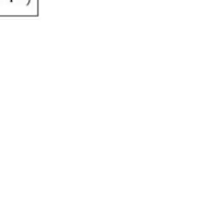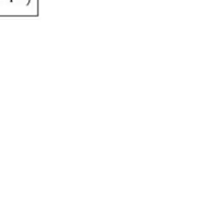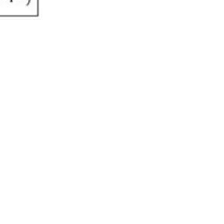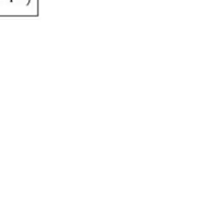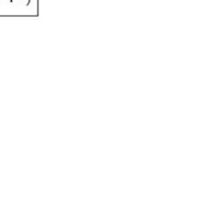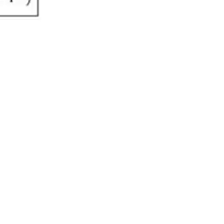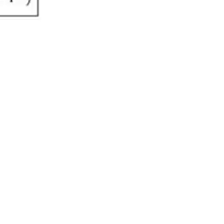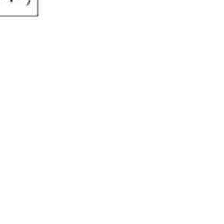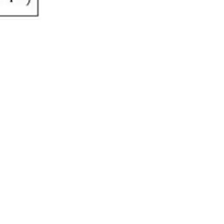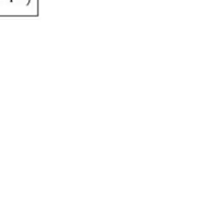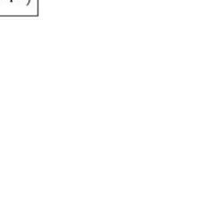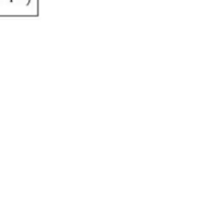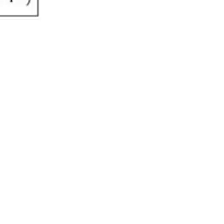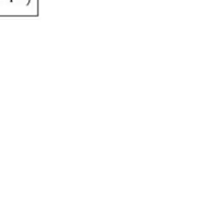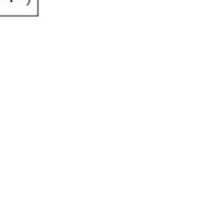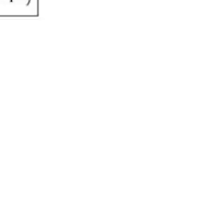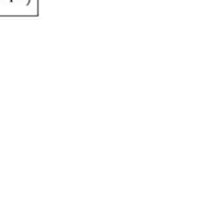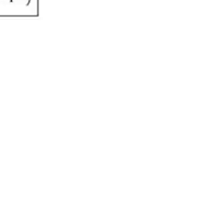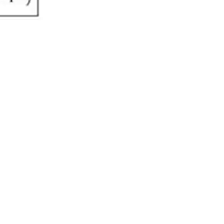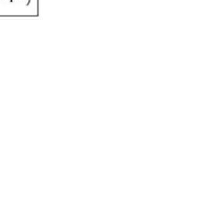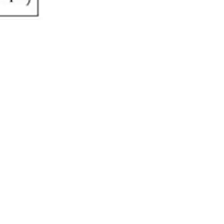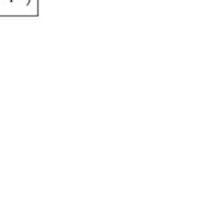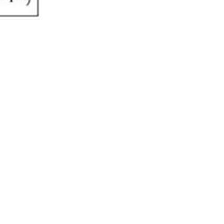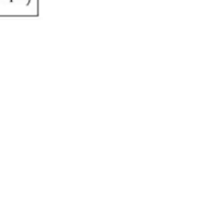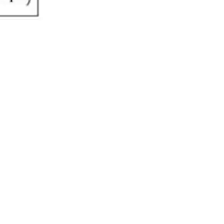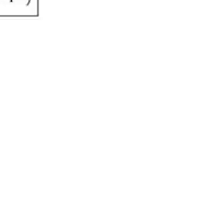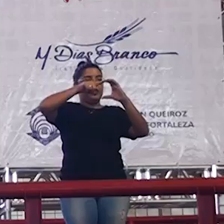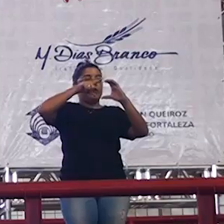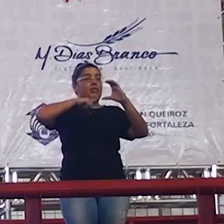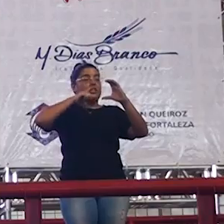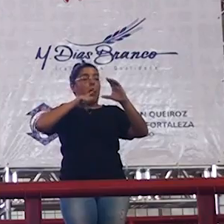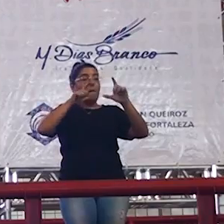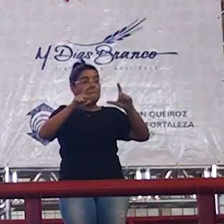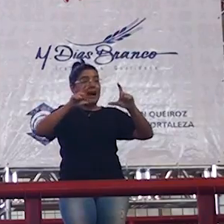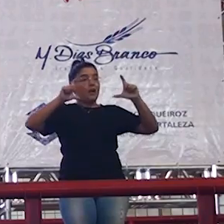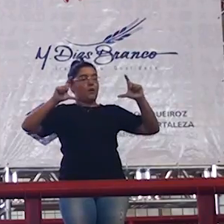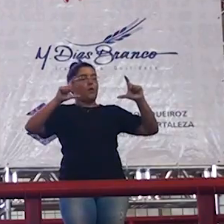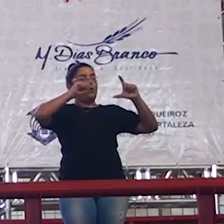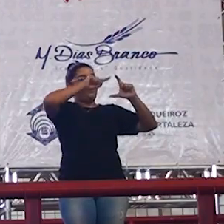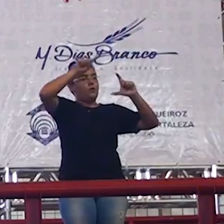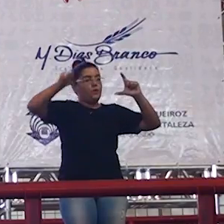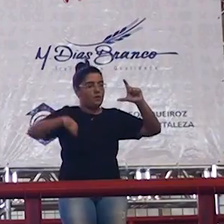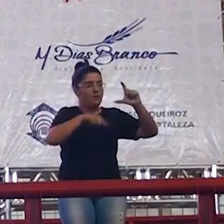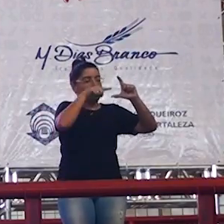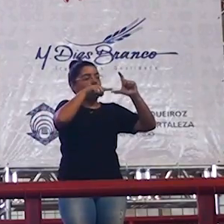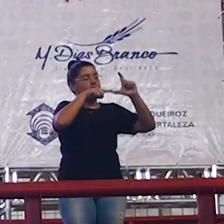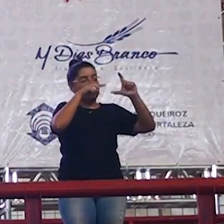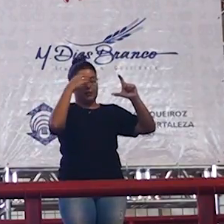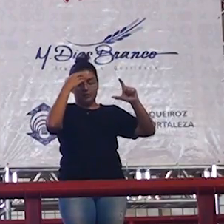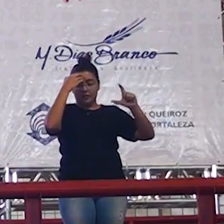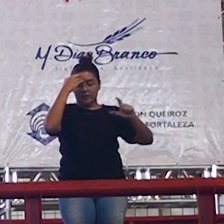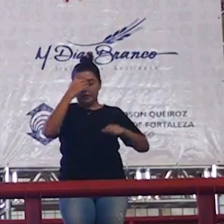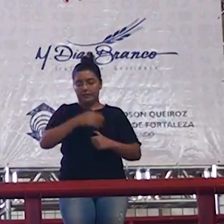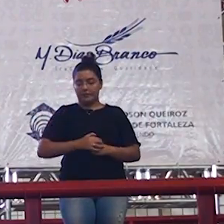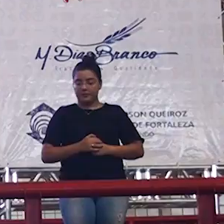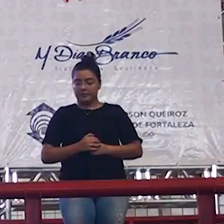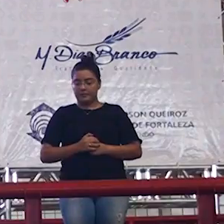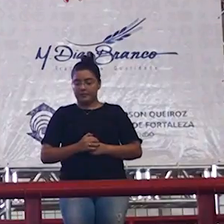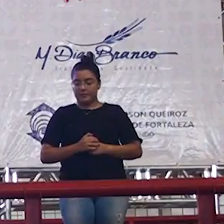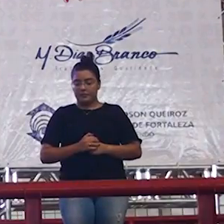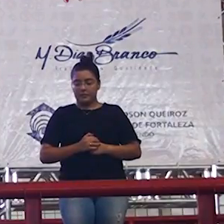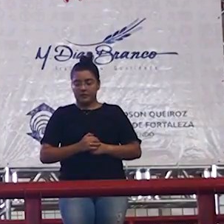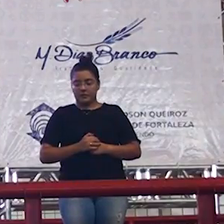outro. Uma forma simples de fazer é: calcula a área do círculo de raio